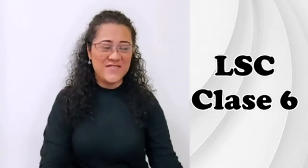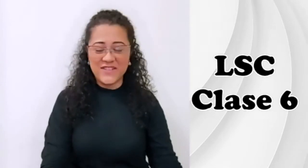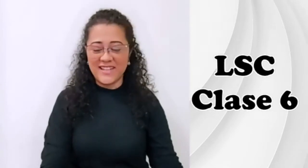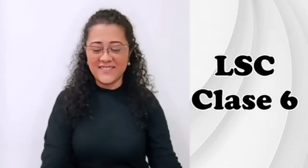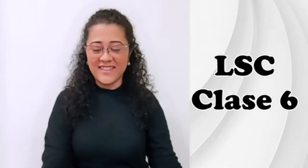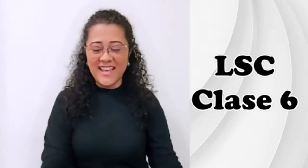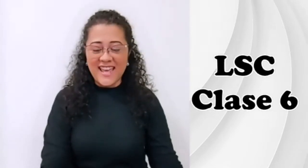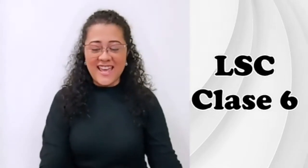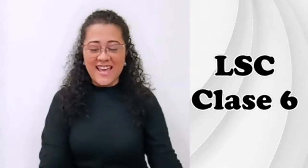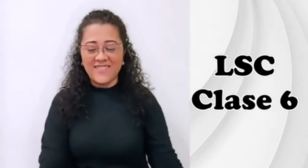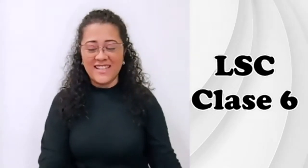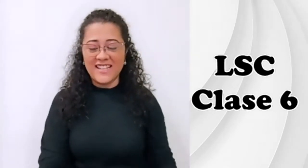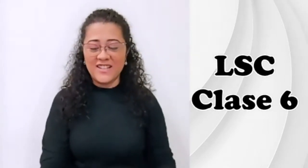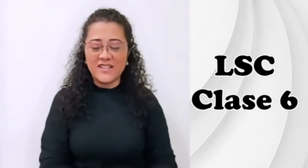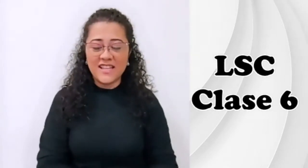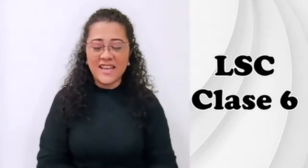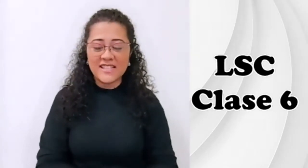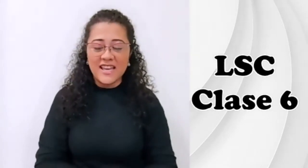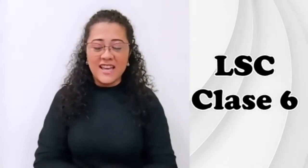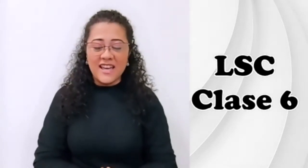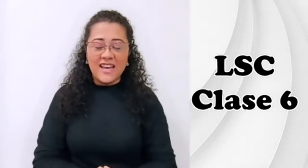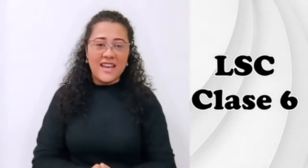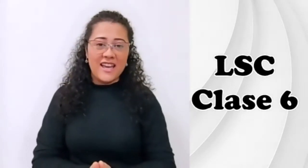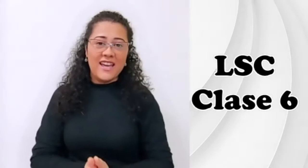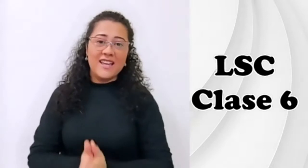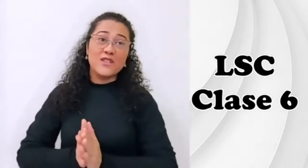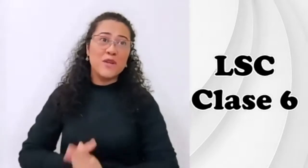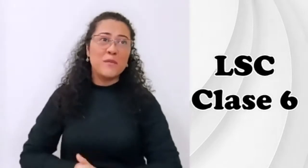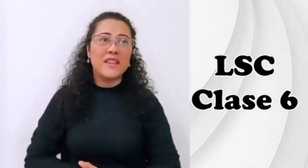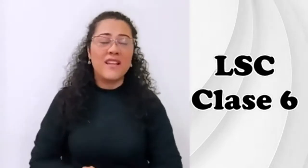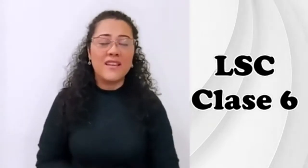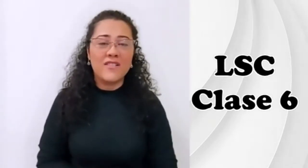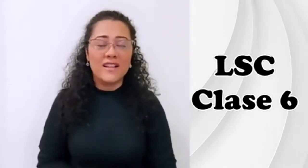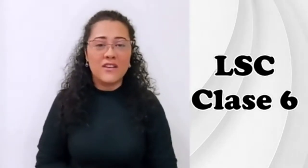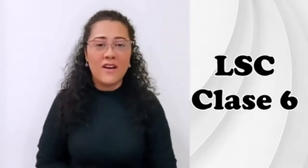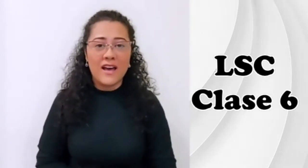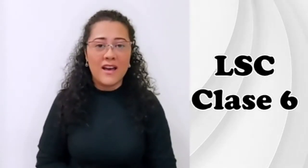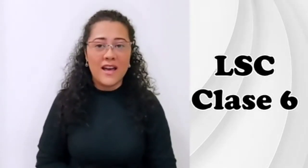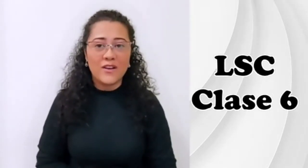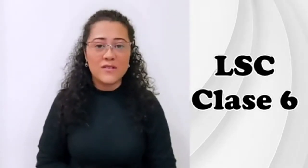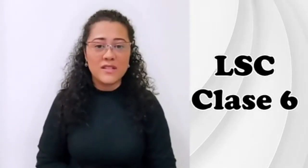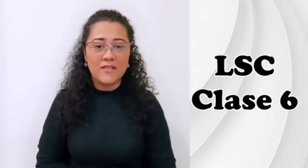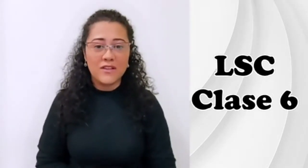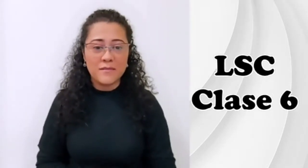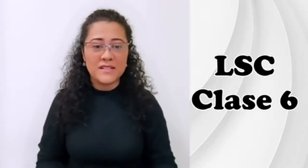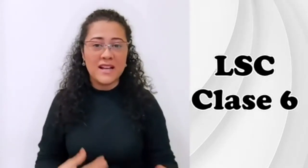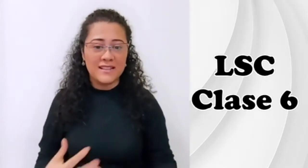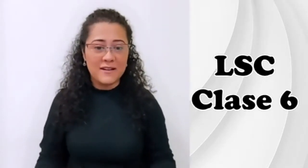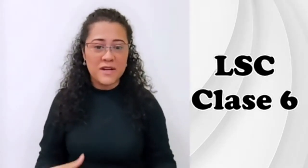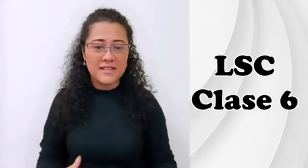Bueno, amén. Entonces, esto es muy importante en cuanto a, hay conceptos y más adelante vamos a estar